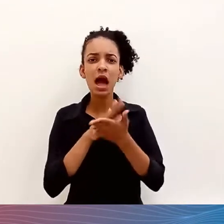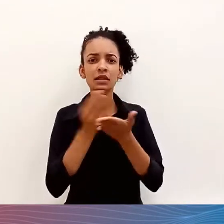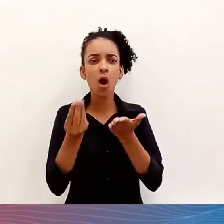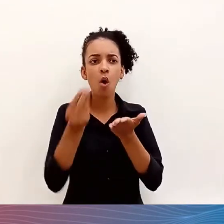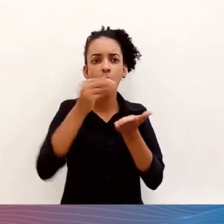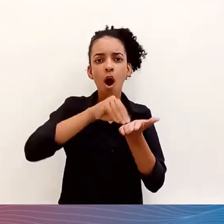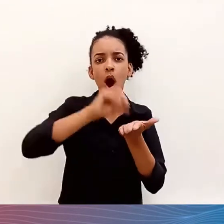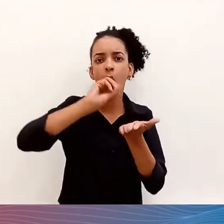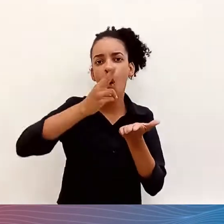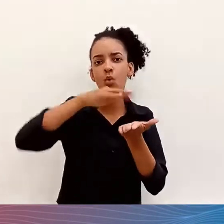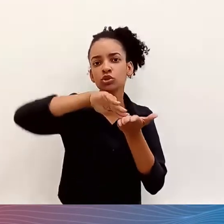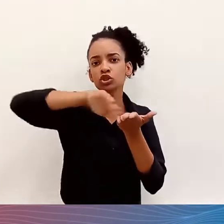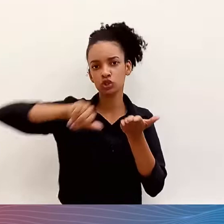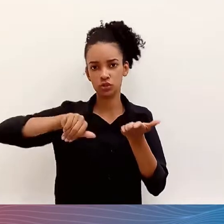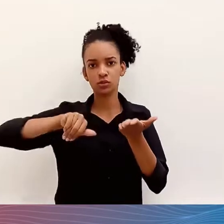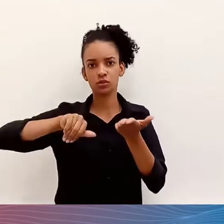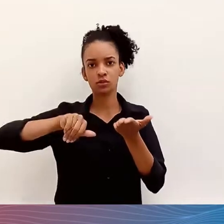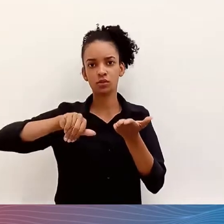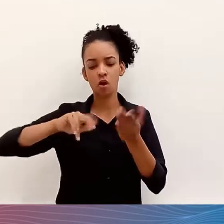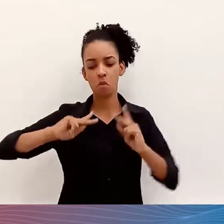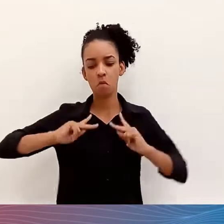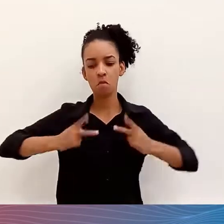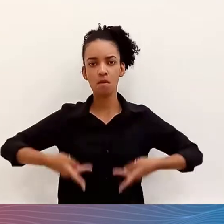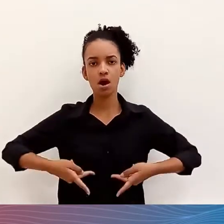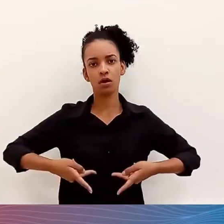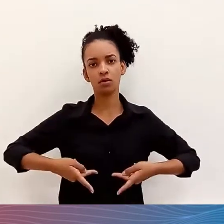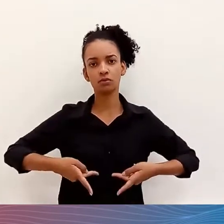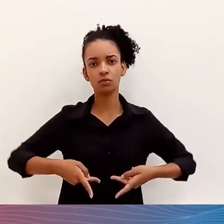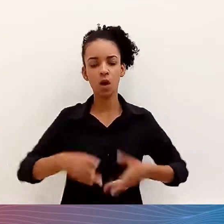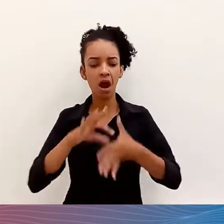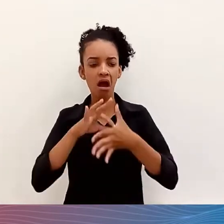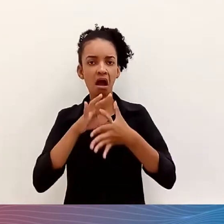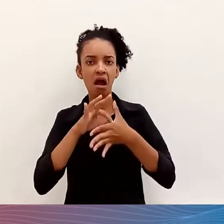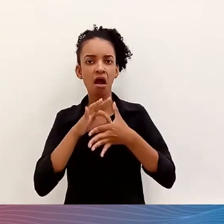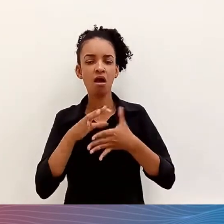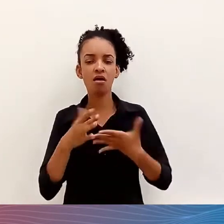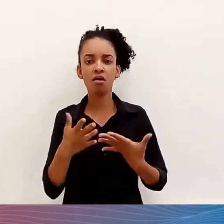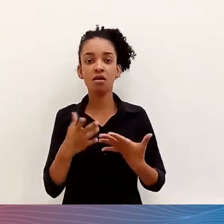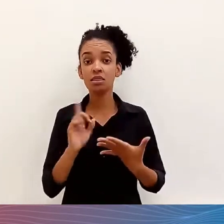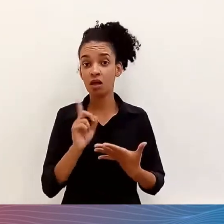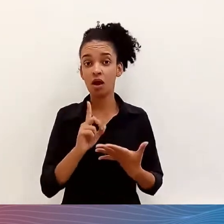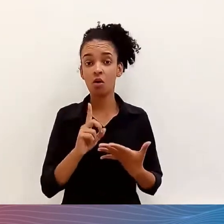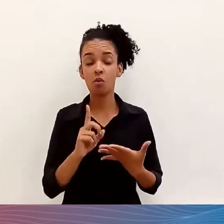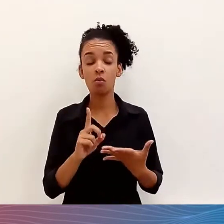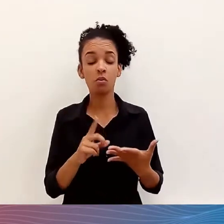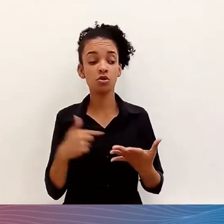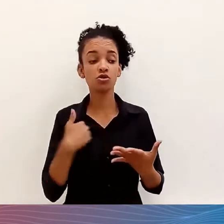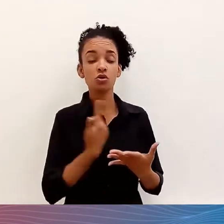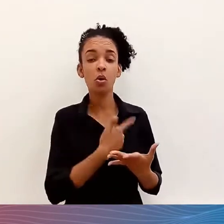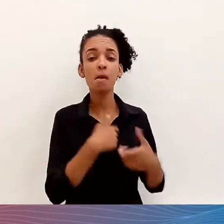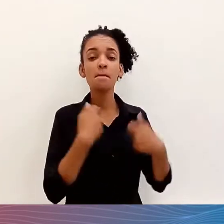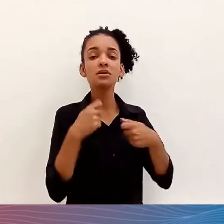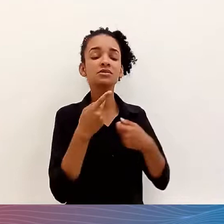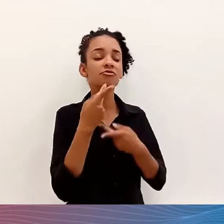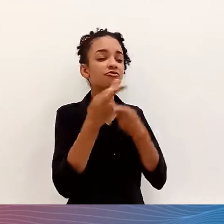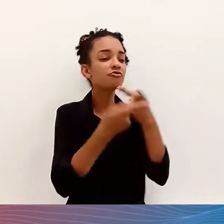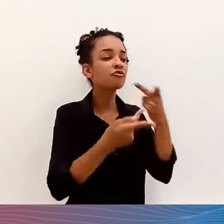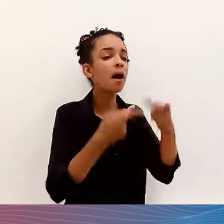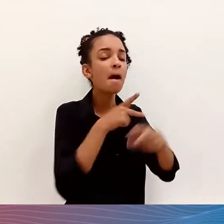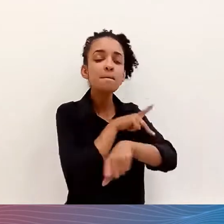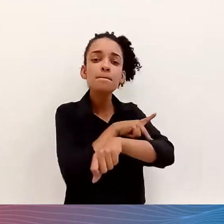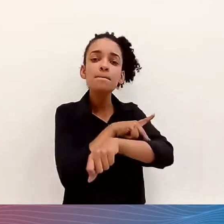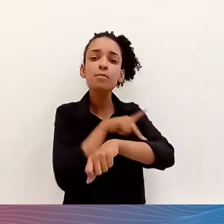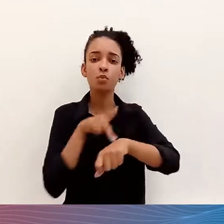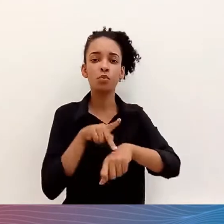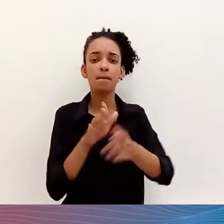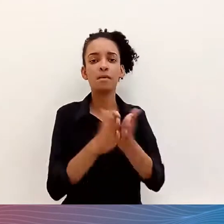é usado como canal para que essa palavra saia com pureza. E assim, irmãos, essa palavra